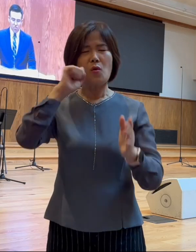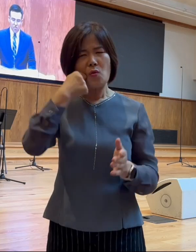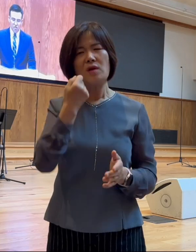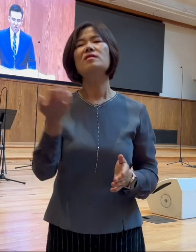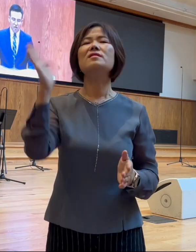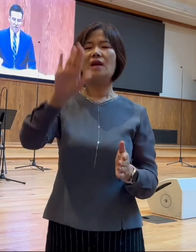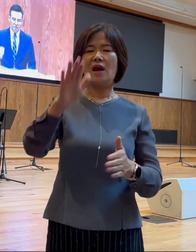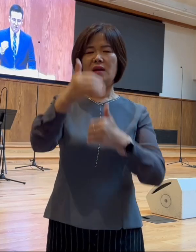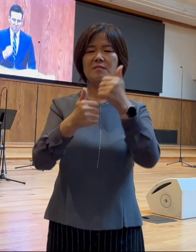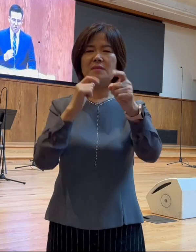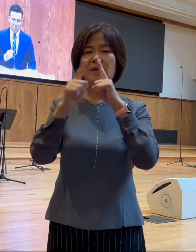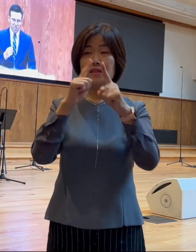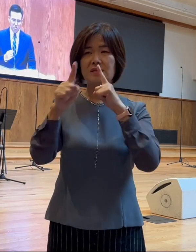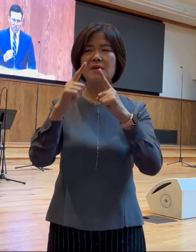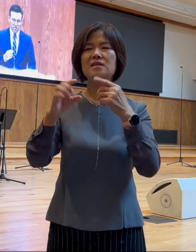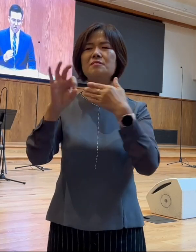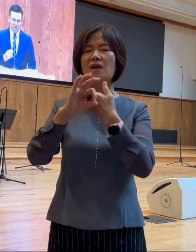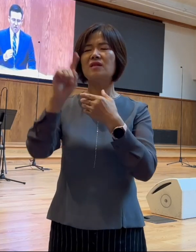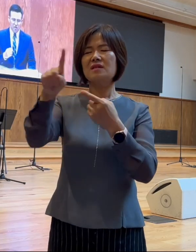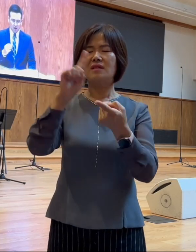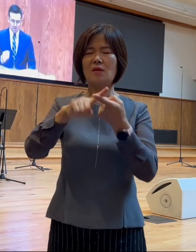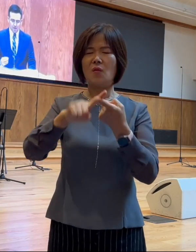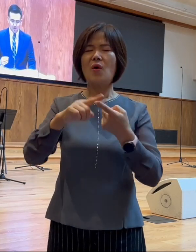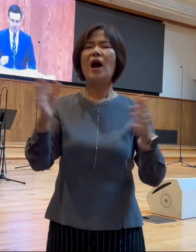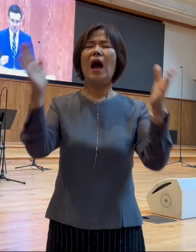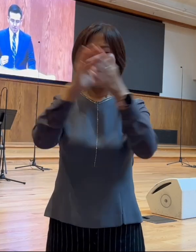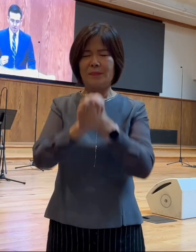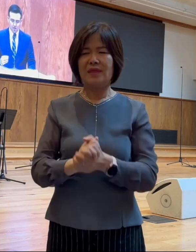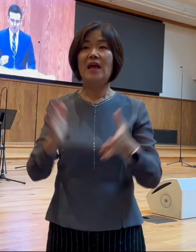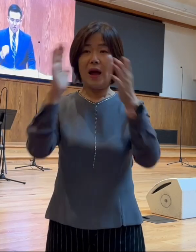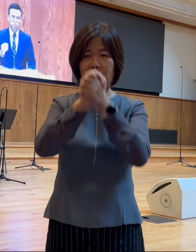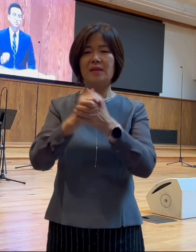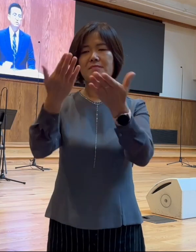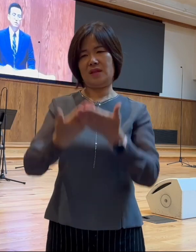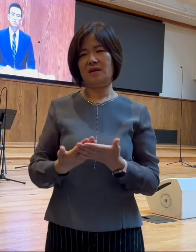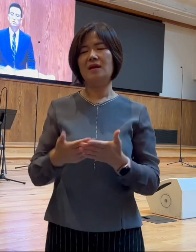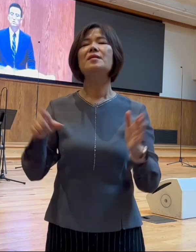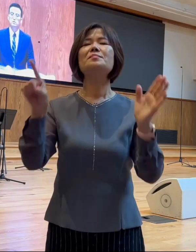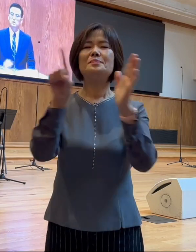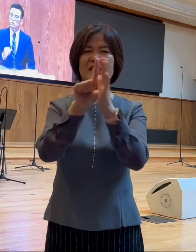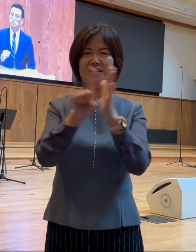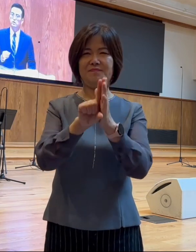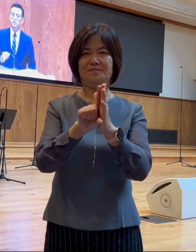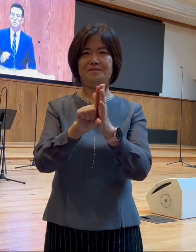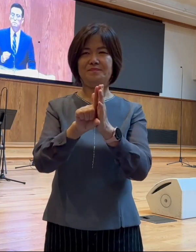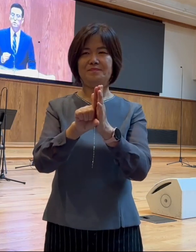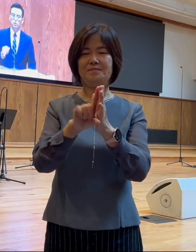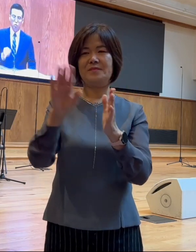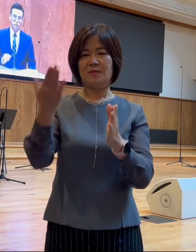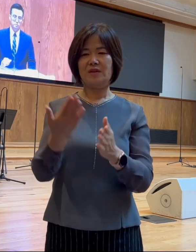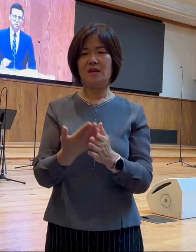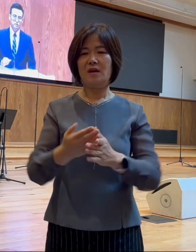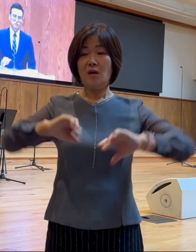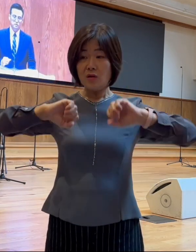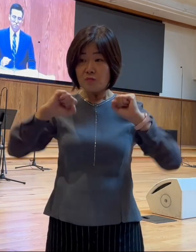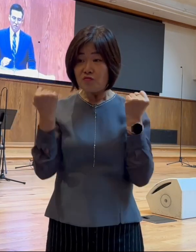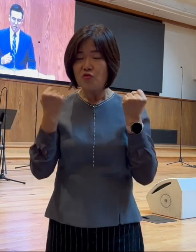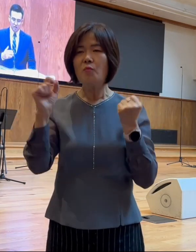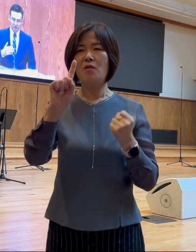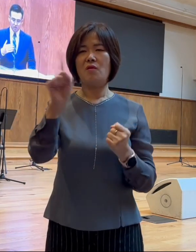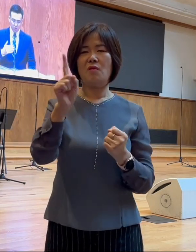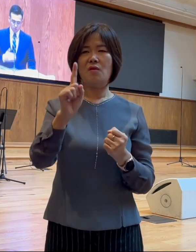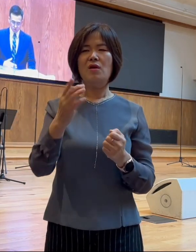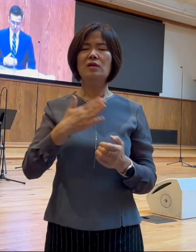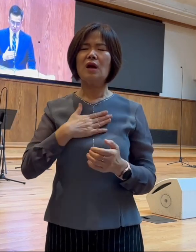때에도 하나님 말씀하시면 그것에 아멘하는 것. 이게 트러스트예요. 이게 신뢰예요. 오베이 파트는